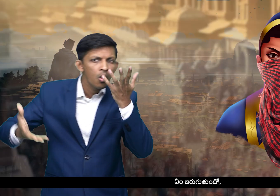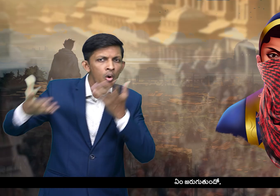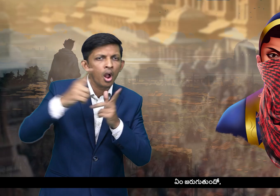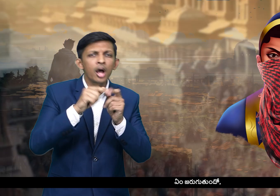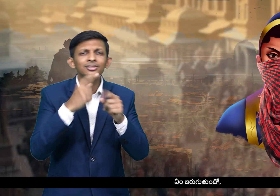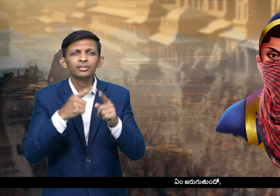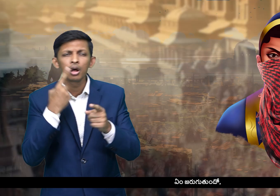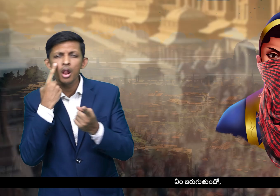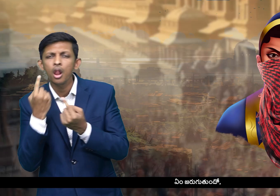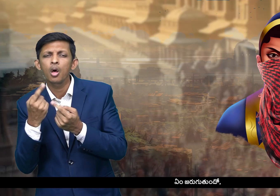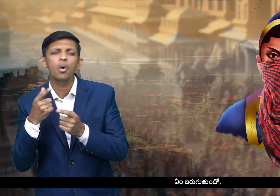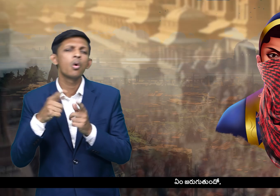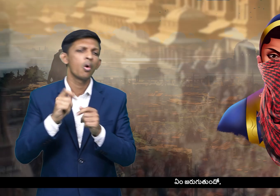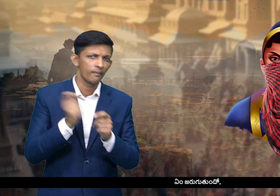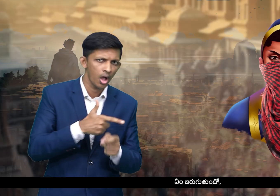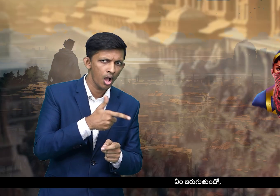ఏం జరుగుతుందో,